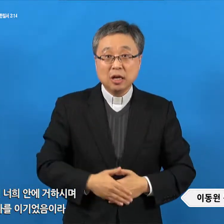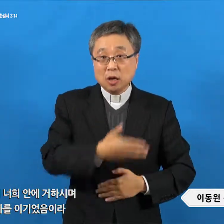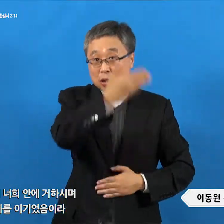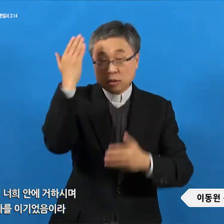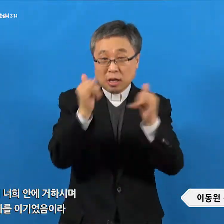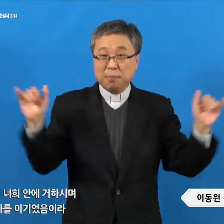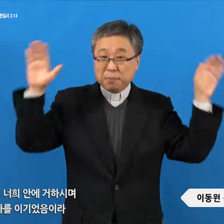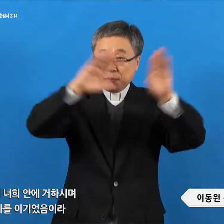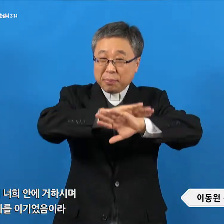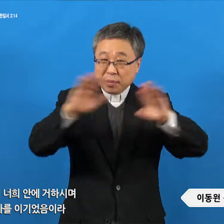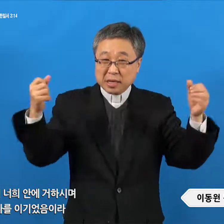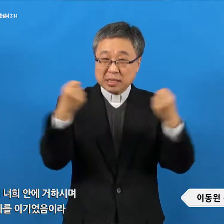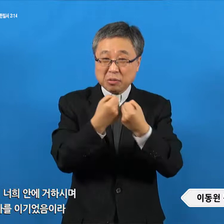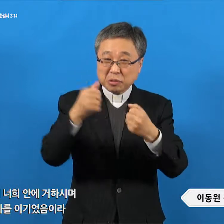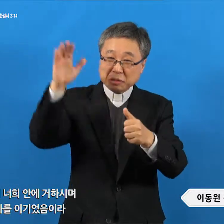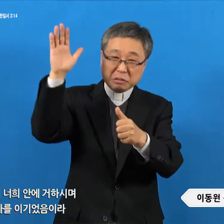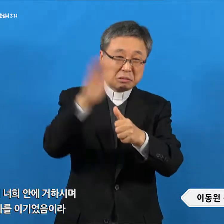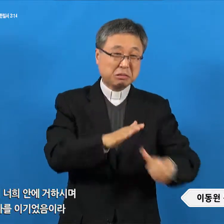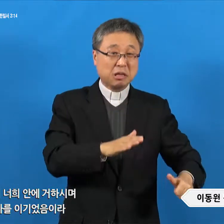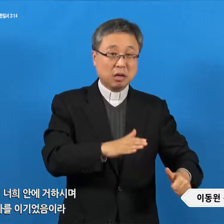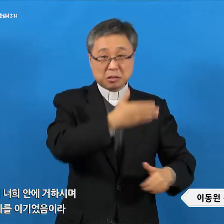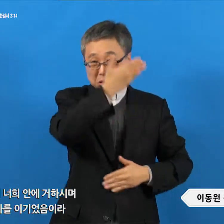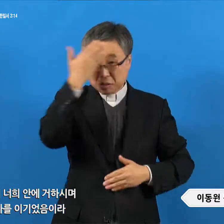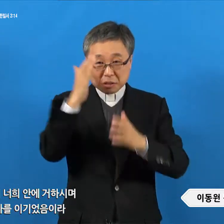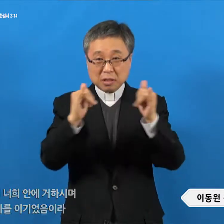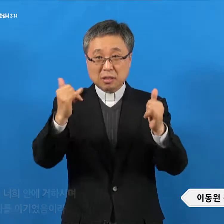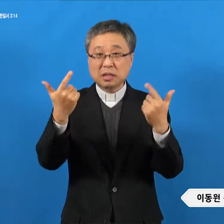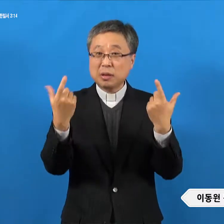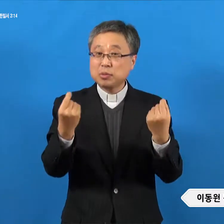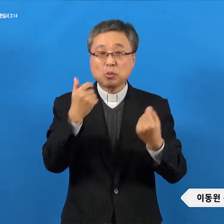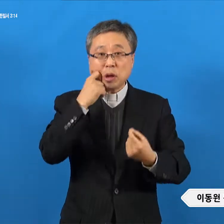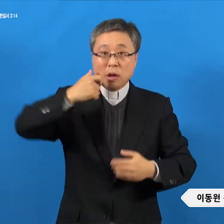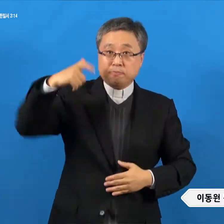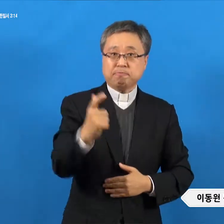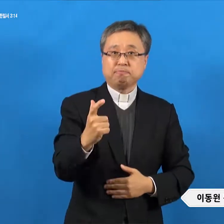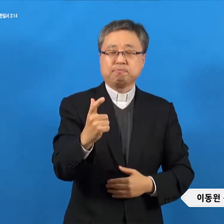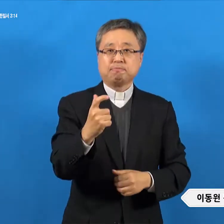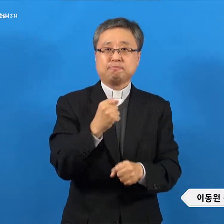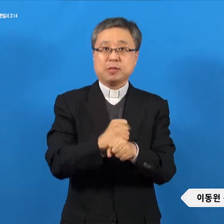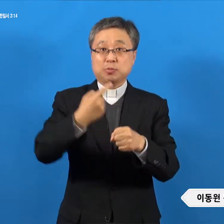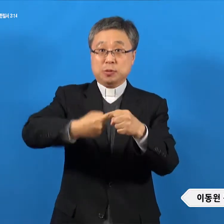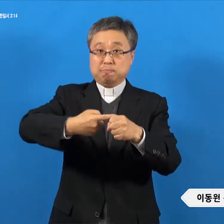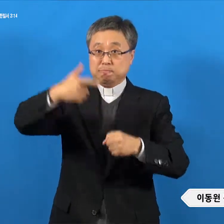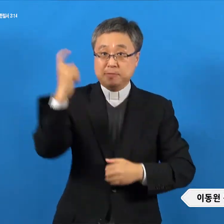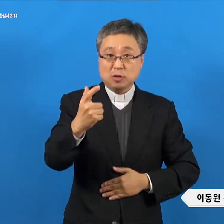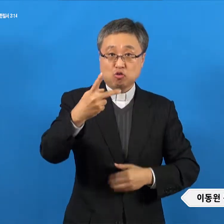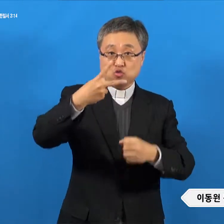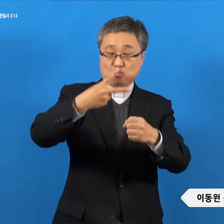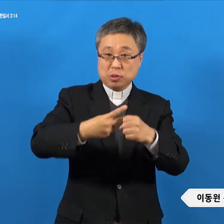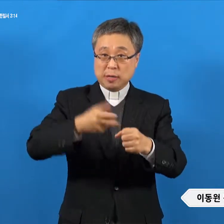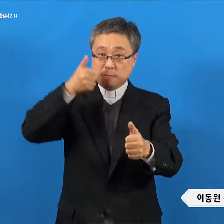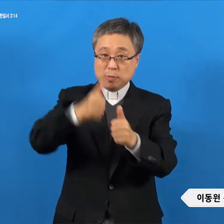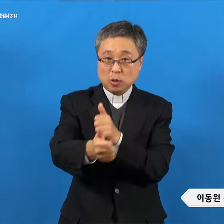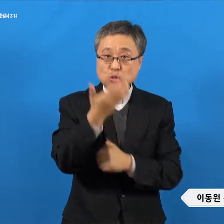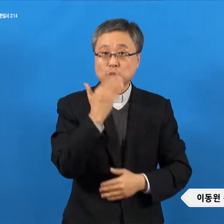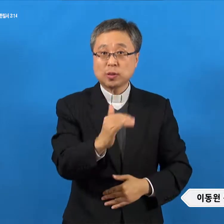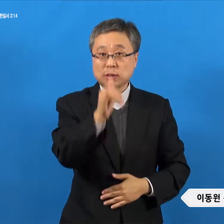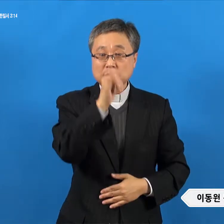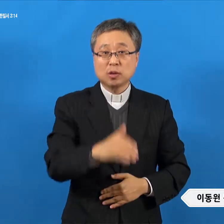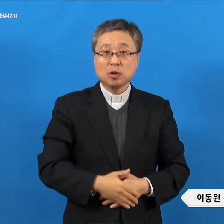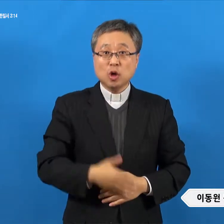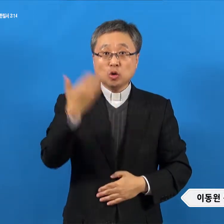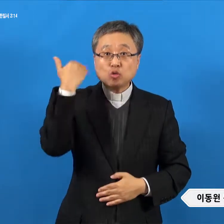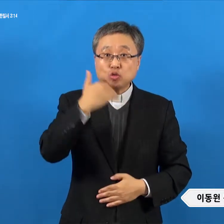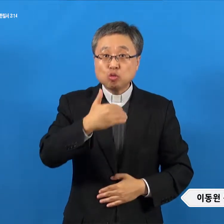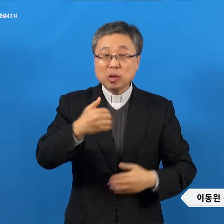청년이 밤낮 싸워서 진다. 청년답지 못하죠. 강하다. strong. 그리고 이길 수 있다. 자,